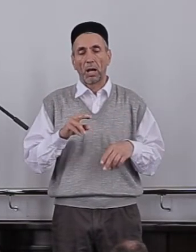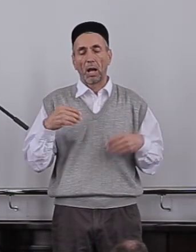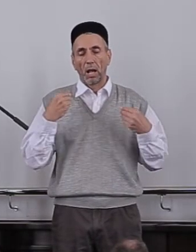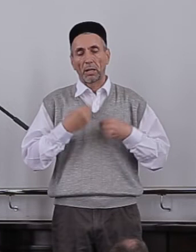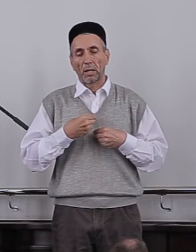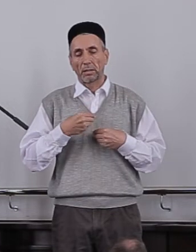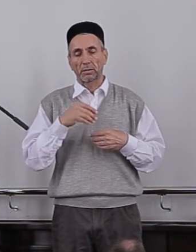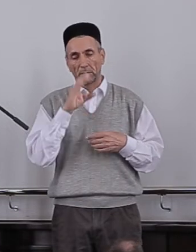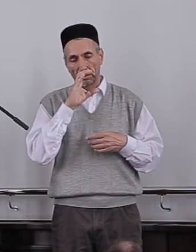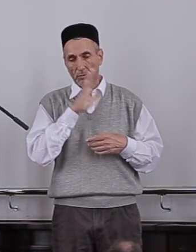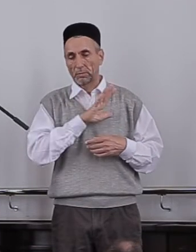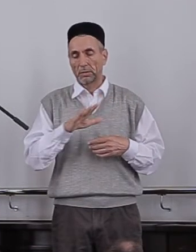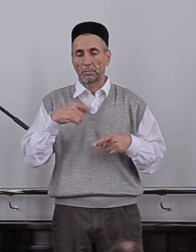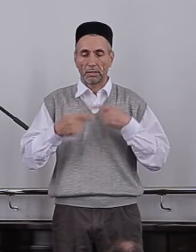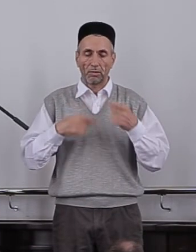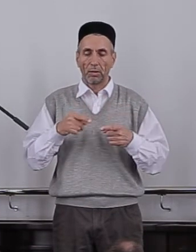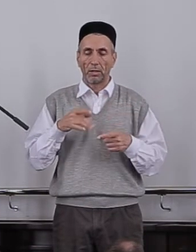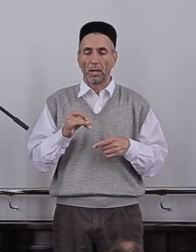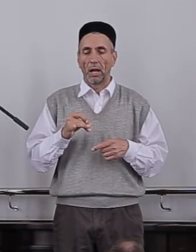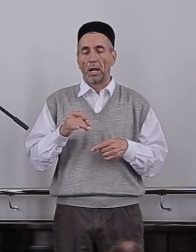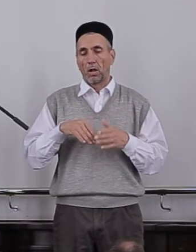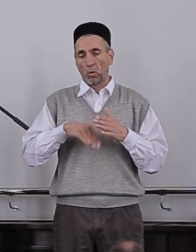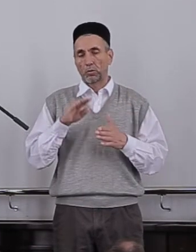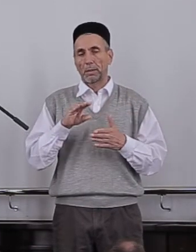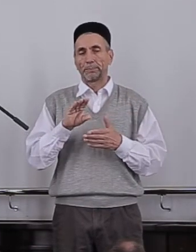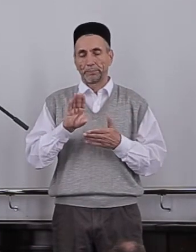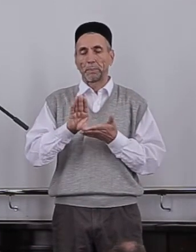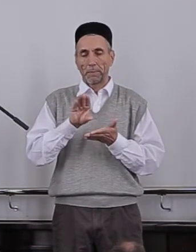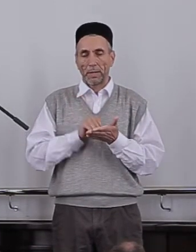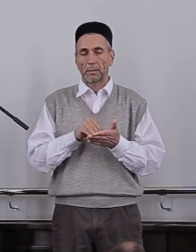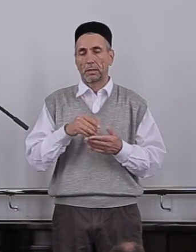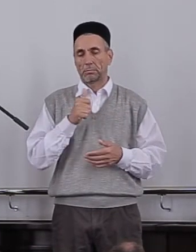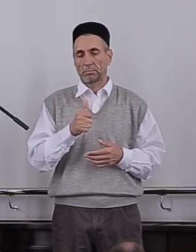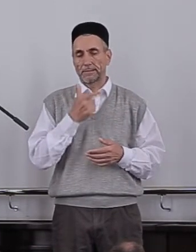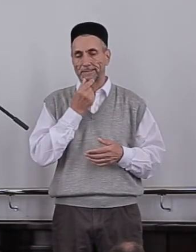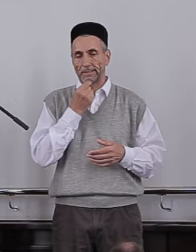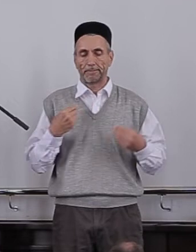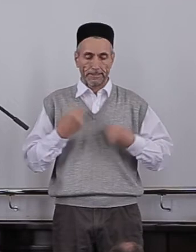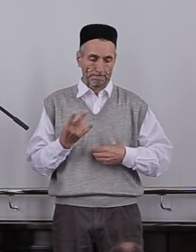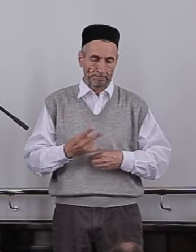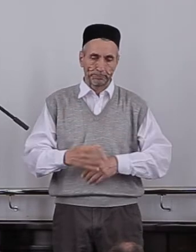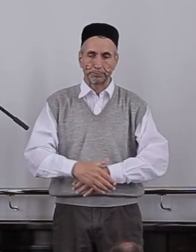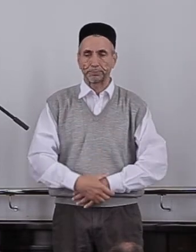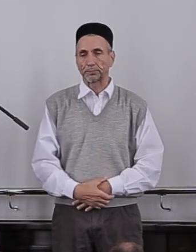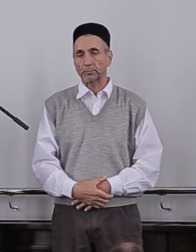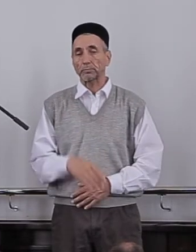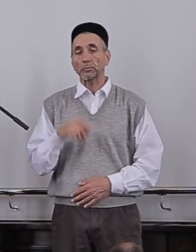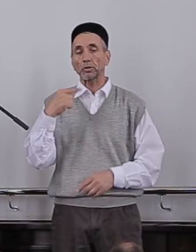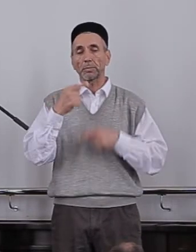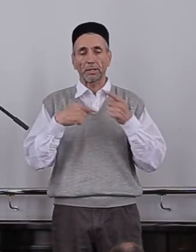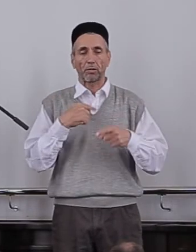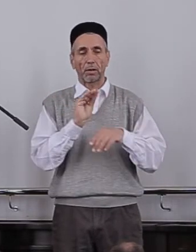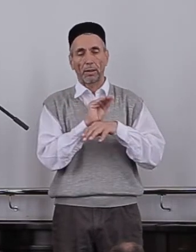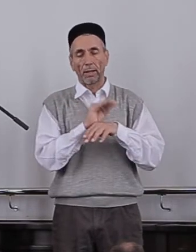заман бізге керісінше өрнек түгел, керісінше өрнек алар болады. Örnek geçtiler, mena Müslümanlar naşar ki inelerdir.